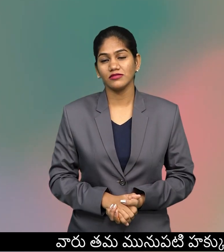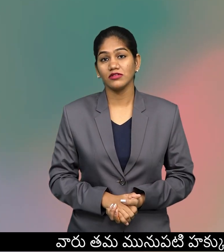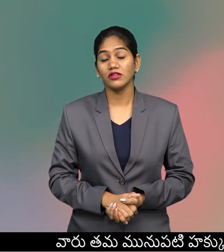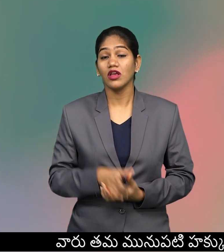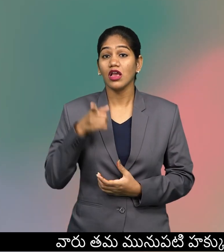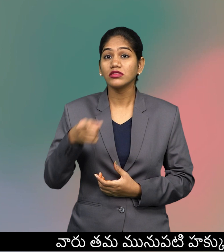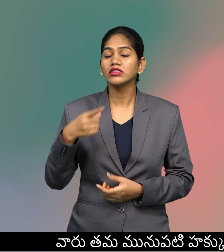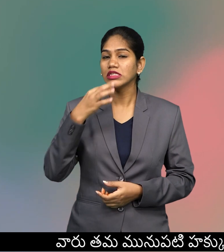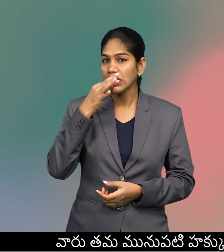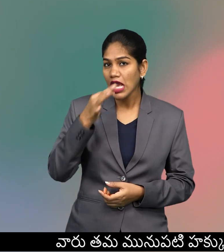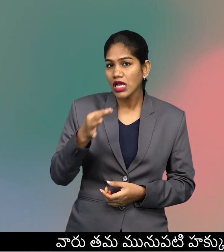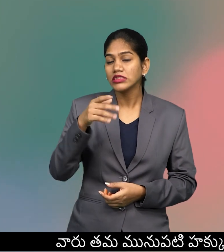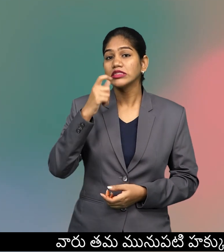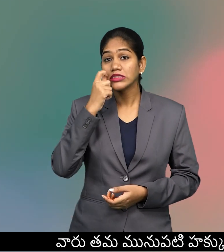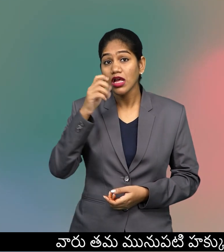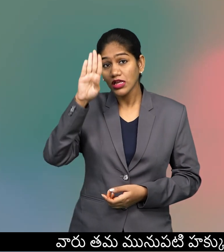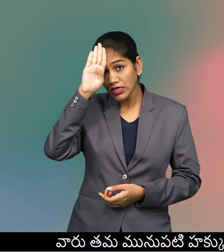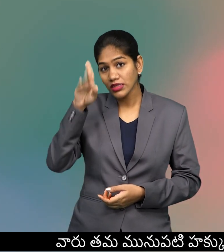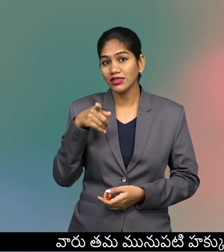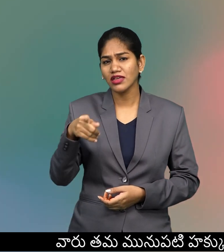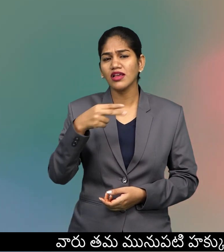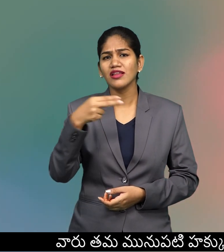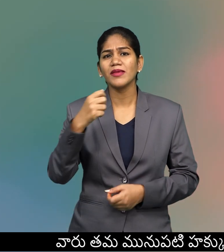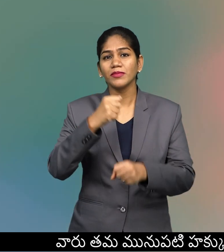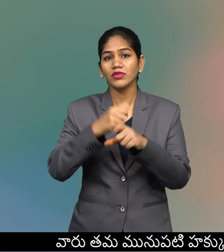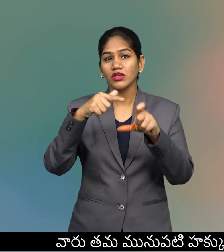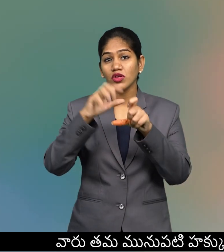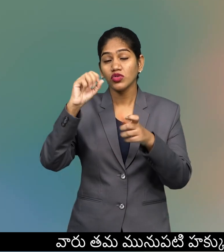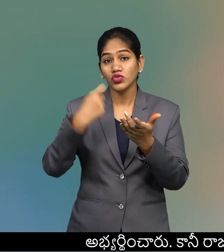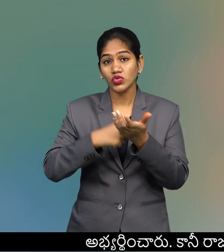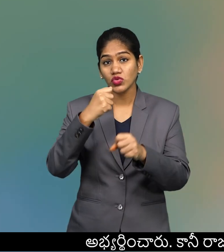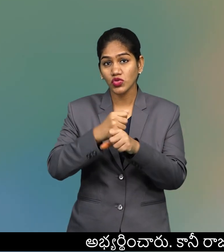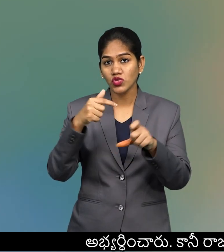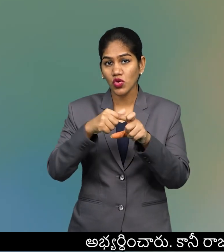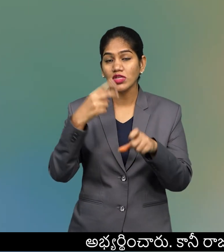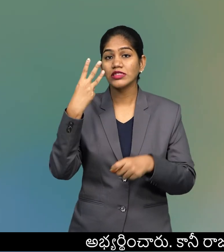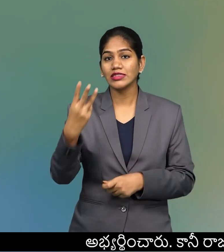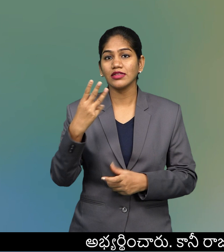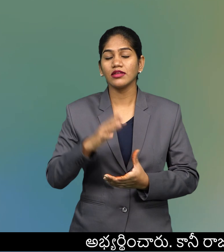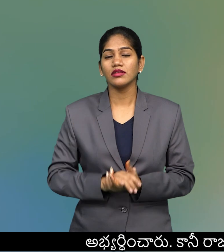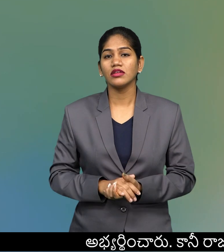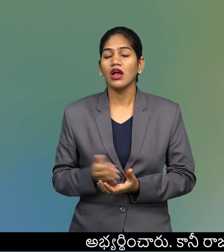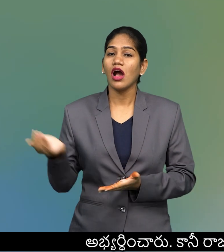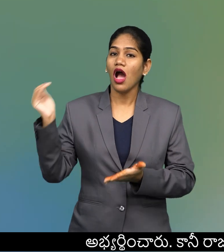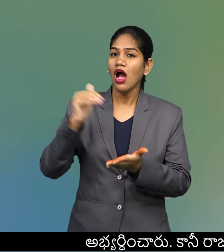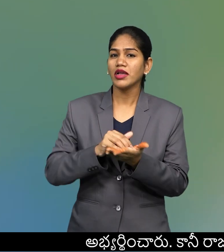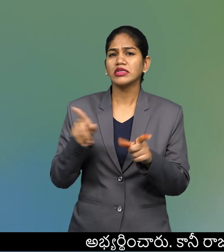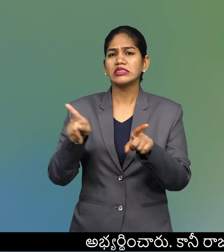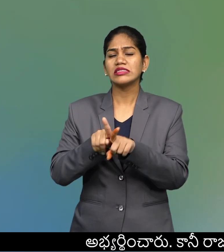వారు తమ మునుపటి హక్కులను పునరుద్ధరించమని కింగ్ జార్జ్ IIIని అభ్యర్థించారు. కానీ రాజు అలా